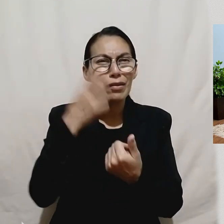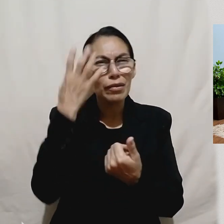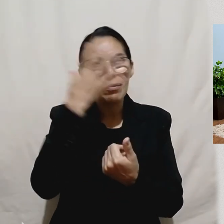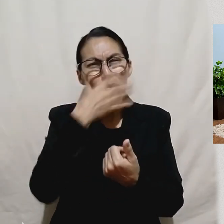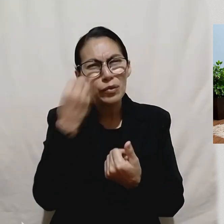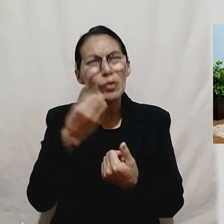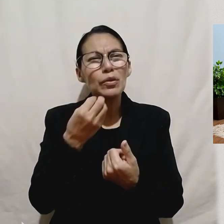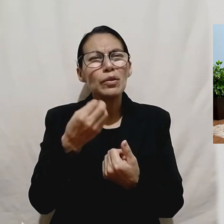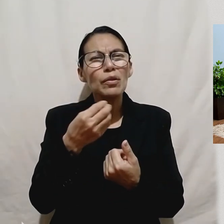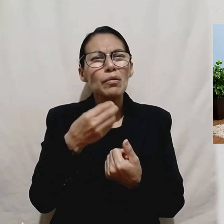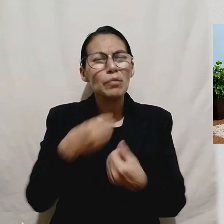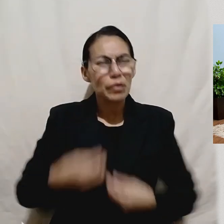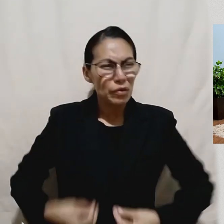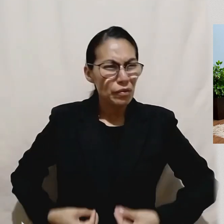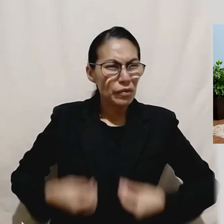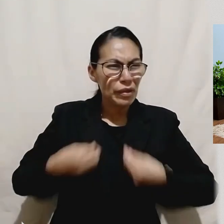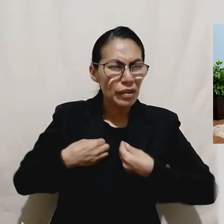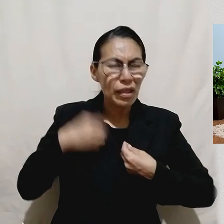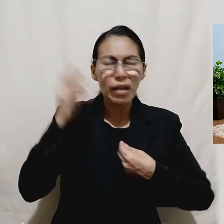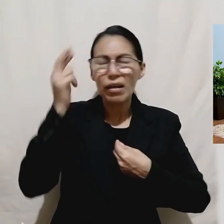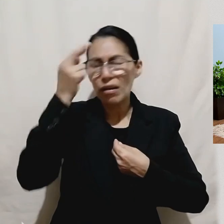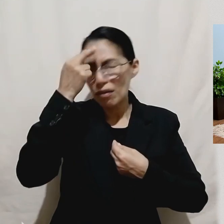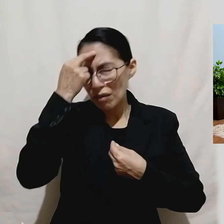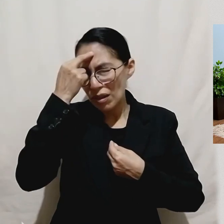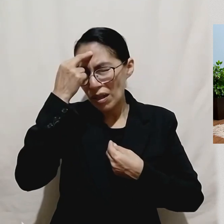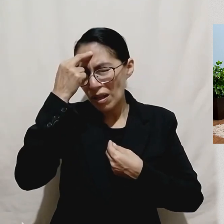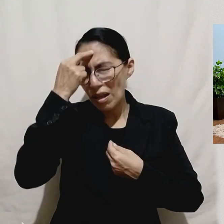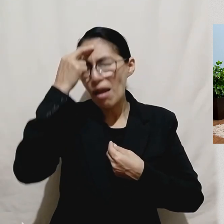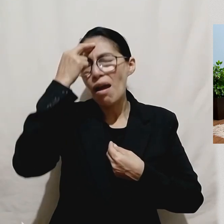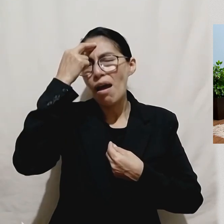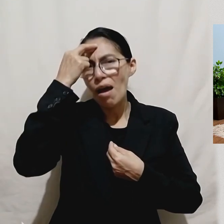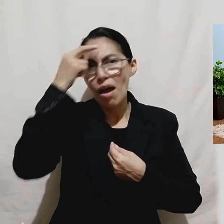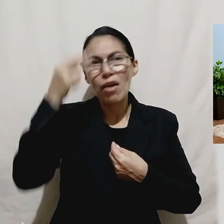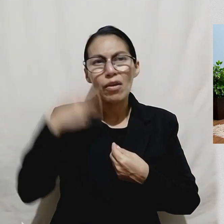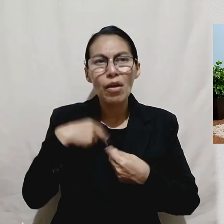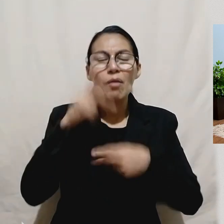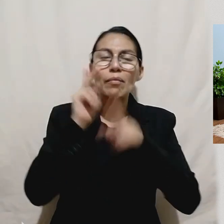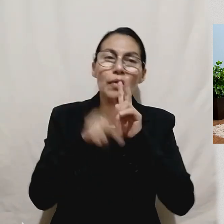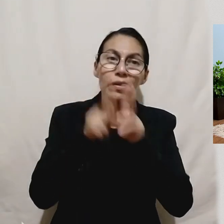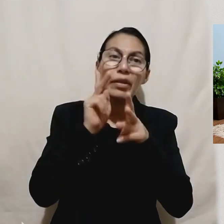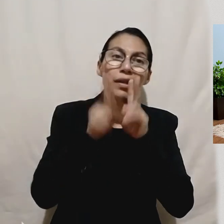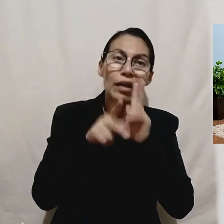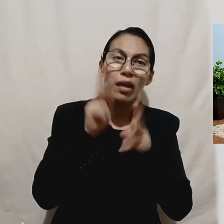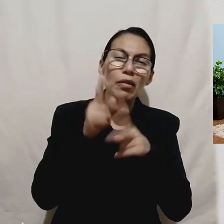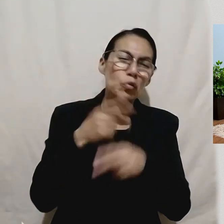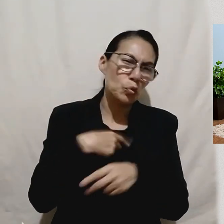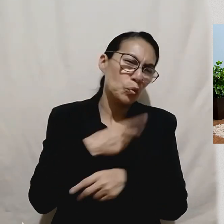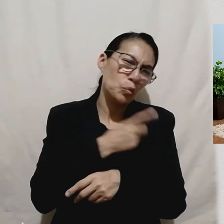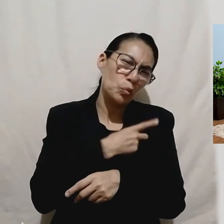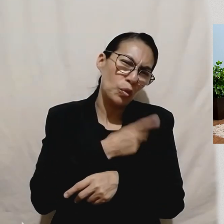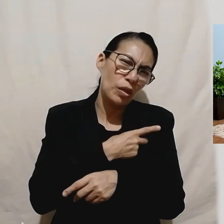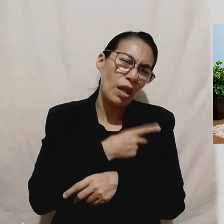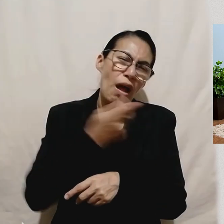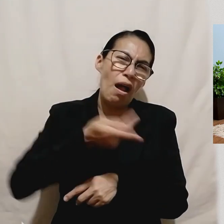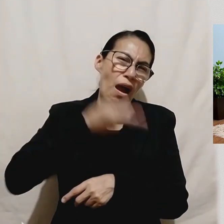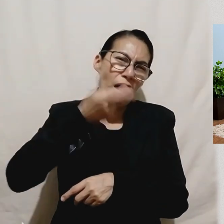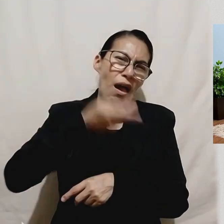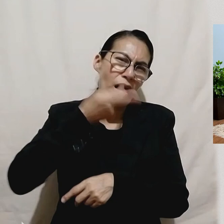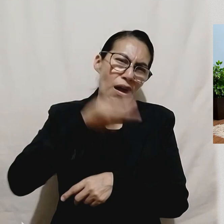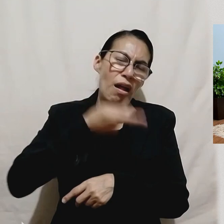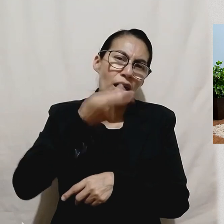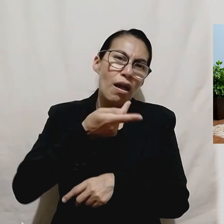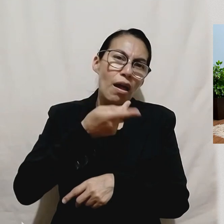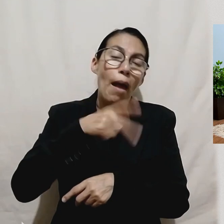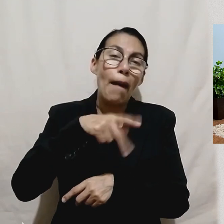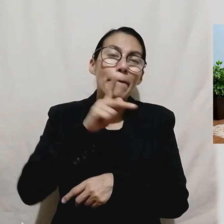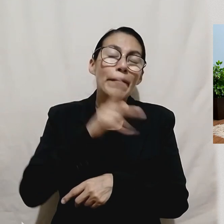recordar cosas de mi vida era como estar platicando con alguien Yo me la pasé hablando sola entre comillas no O sea yo estaba hablando en voz alta